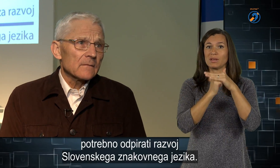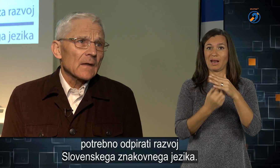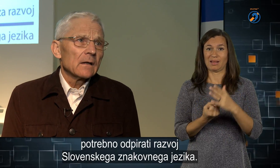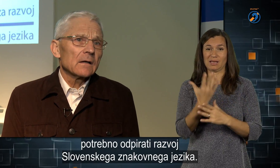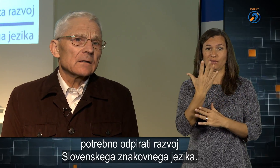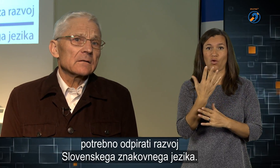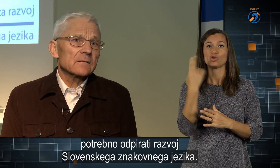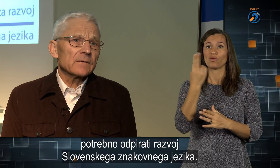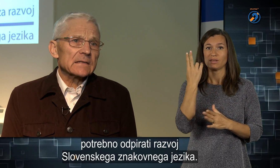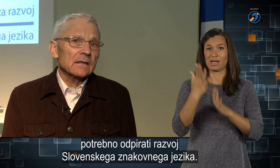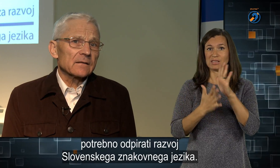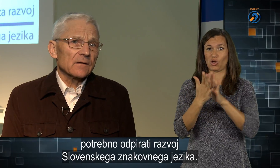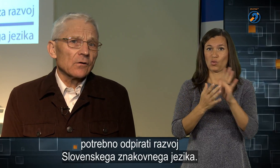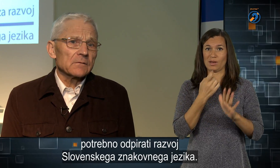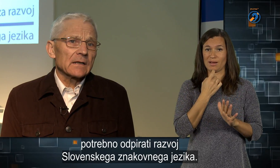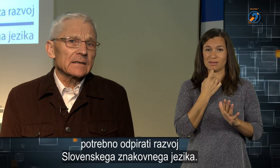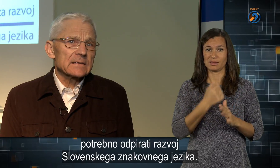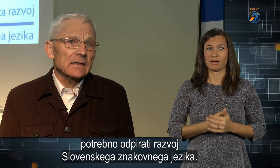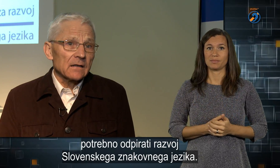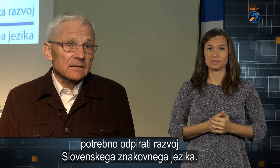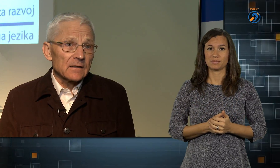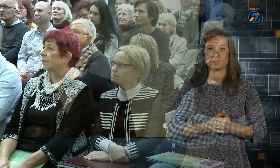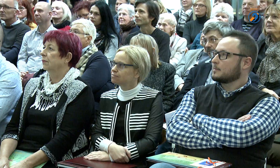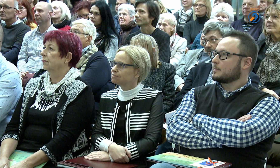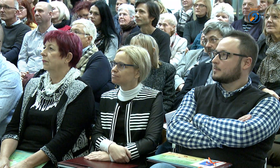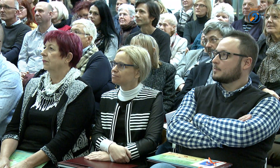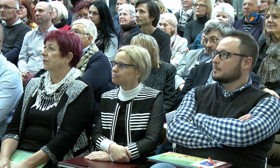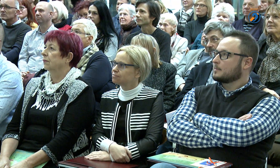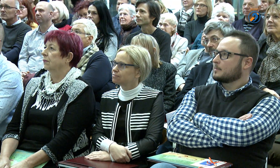razvoj slovenskega znakovnega jezika.